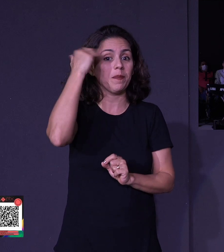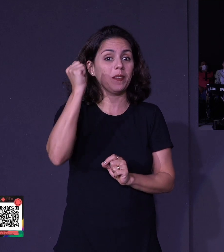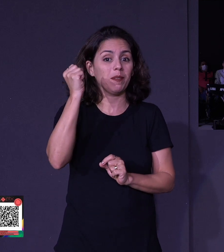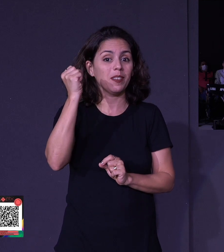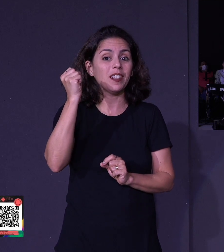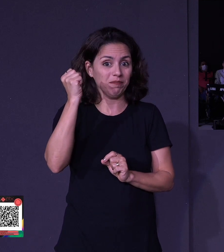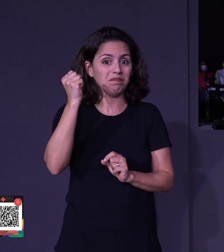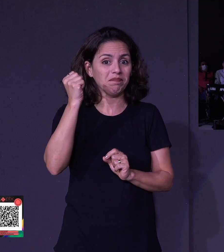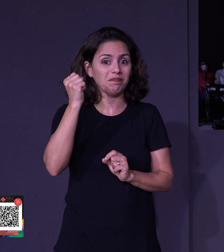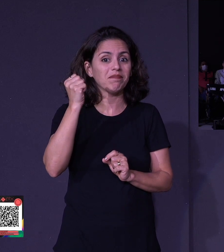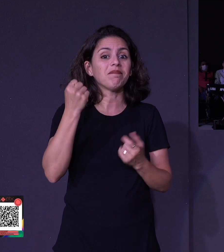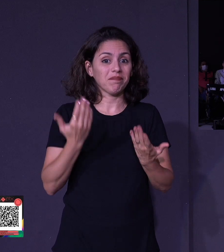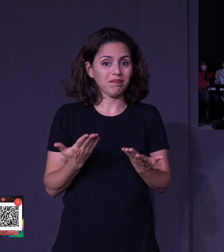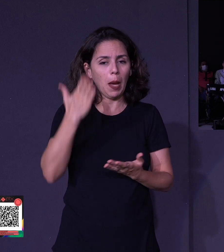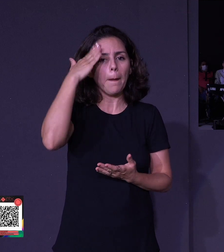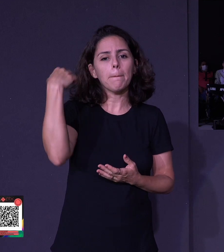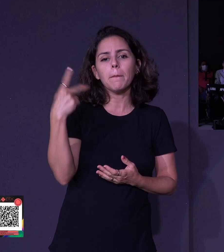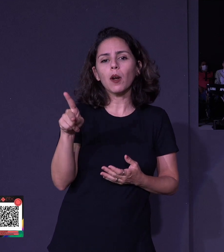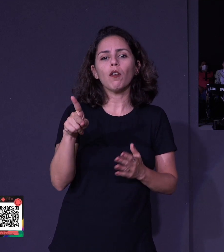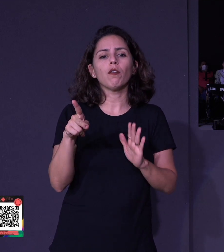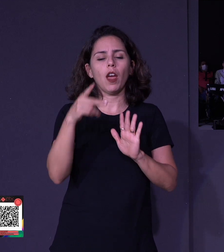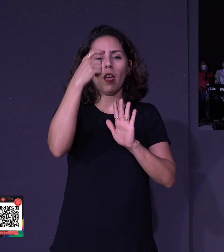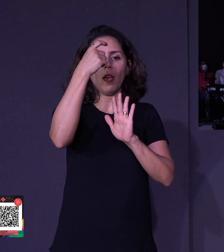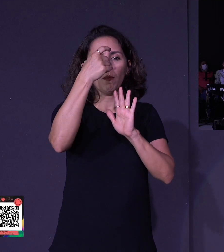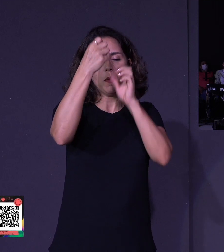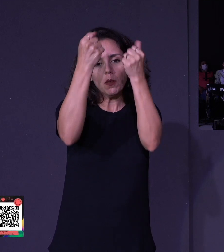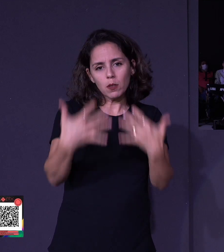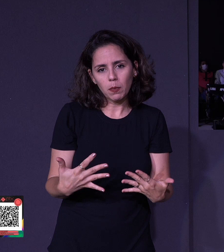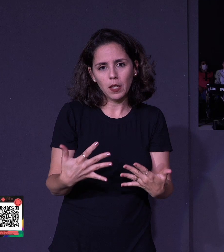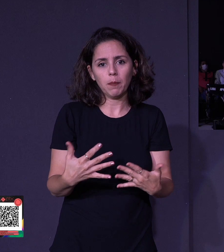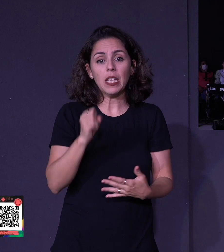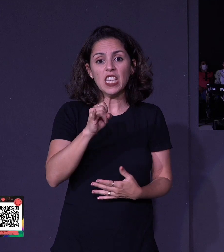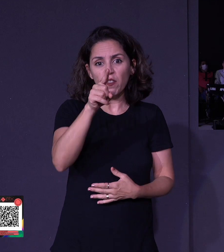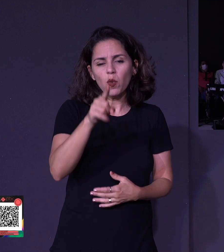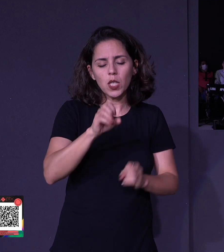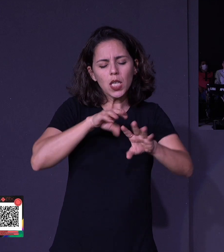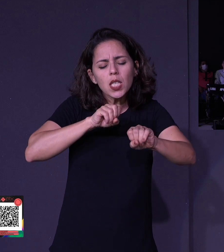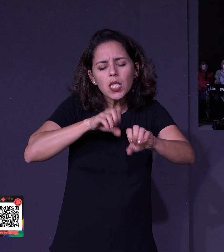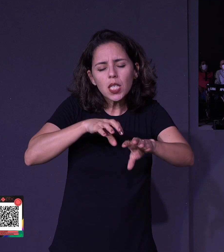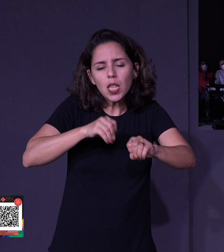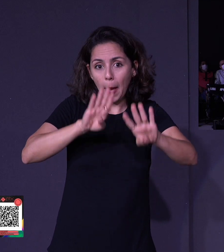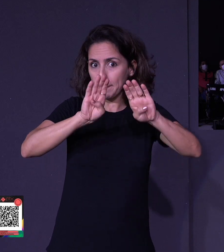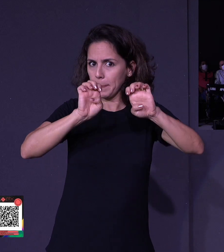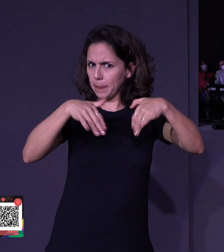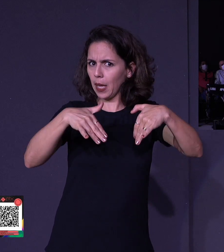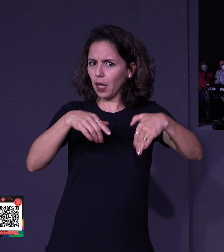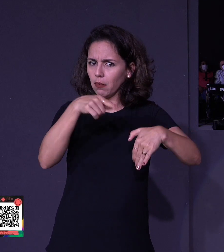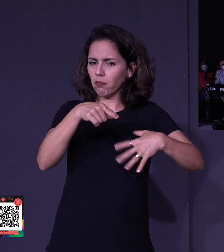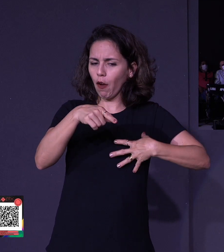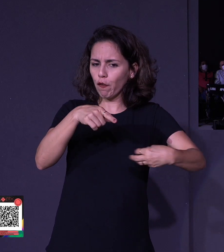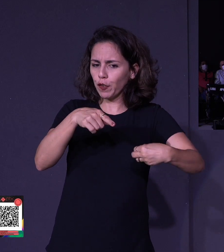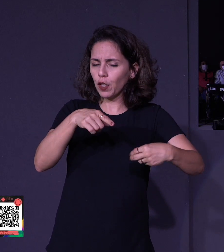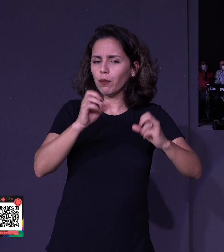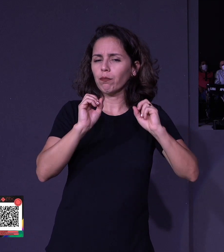Provérbios 29, 17 diz assim: discipline seu filho, e este lhe dará paz, trará